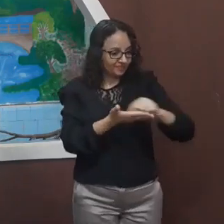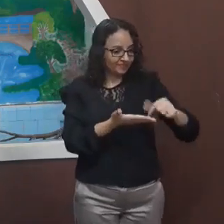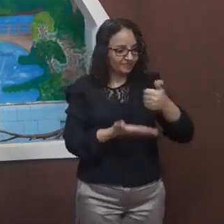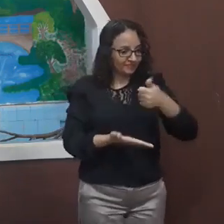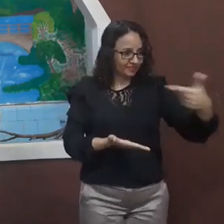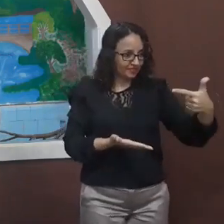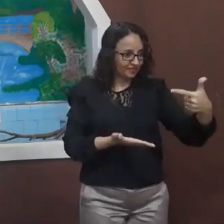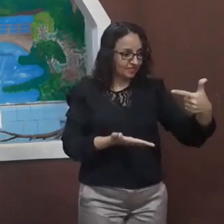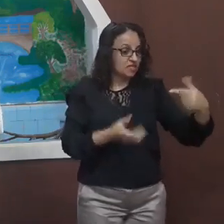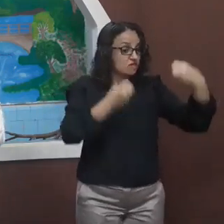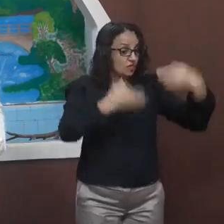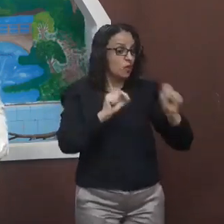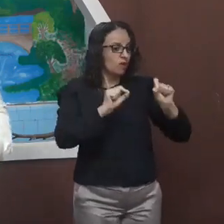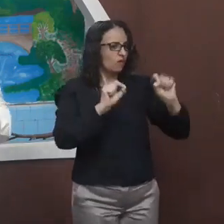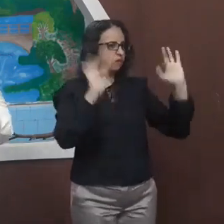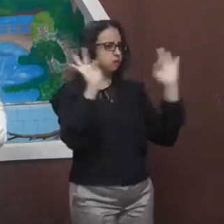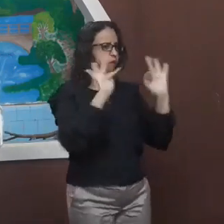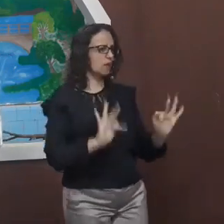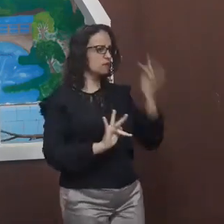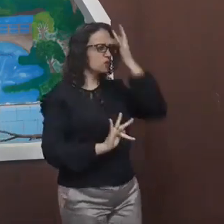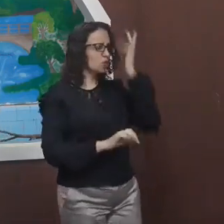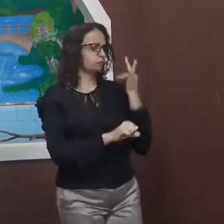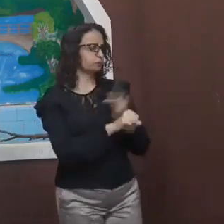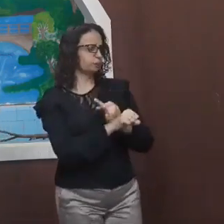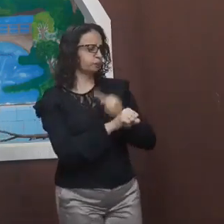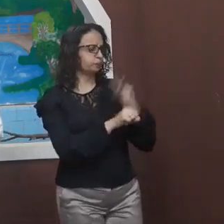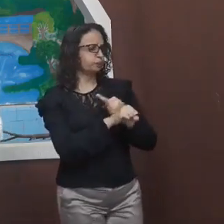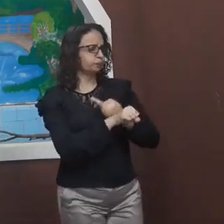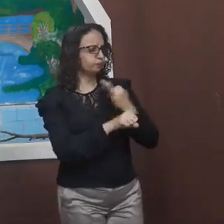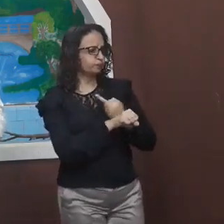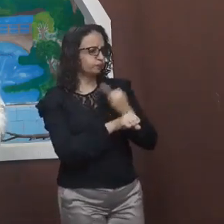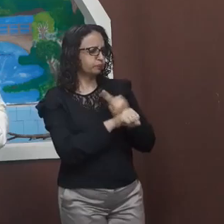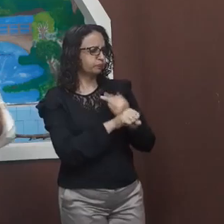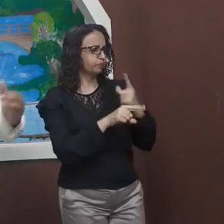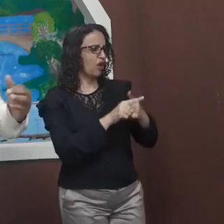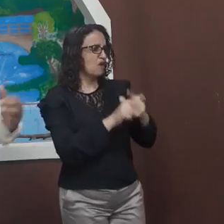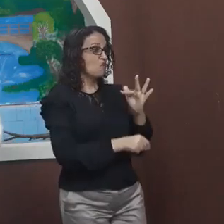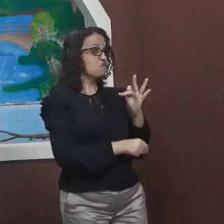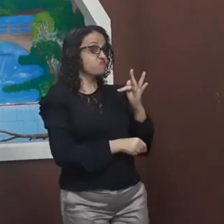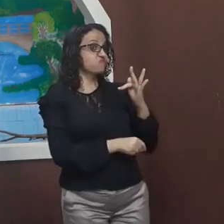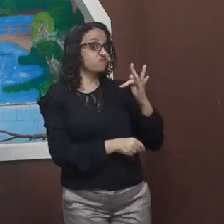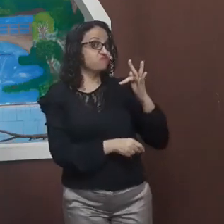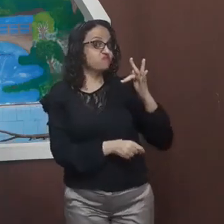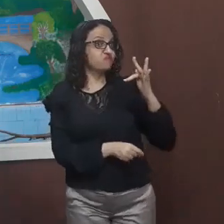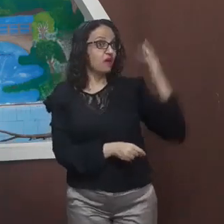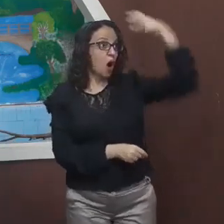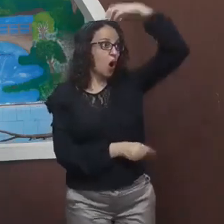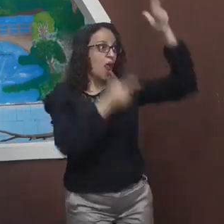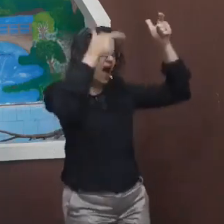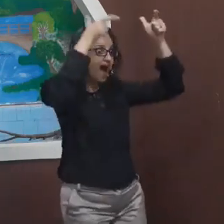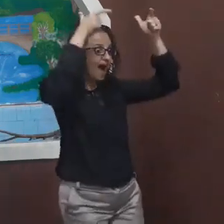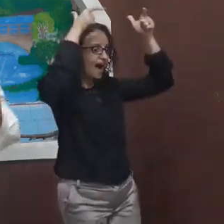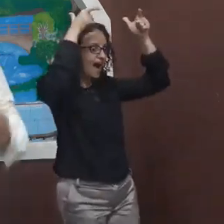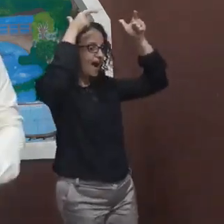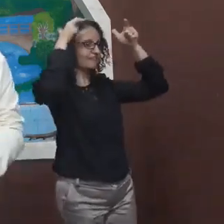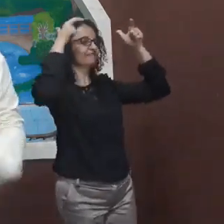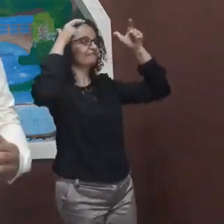homem que persevera na aprovação, porque depois de aprovado receberá a coroa da vida que Deus prometeu aos que o amam.